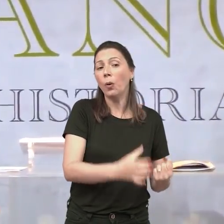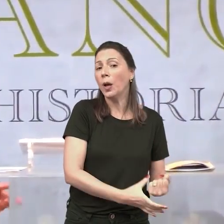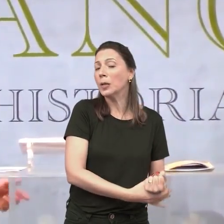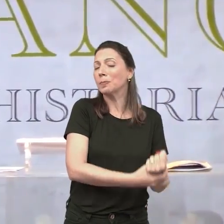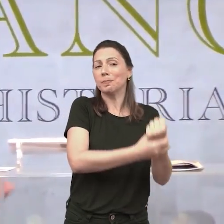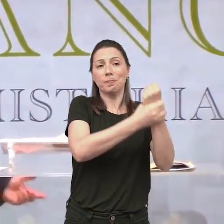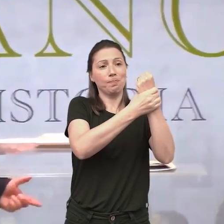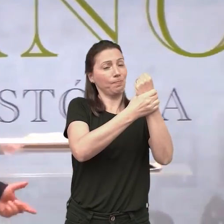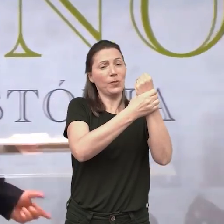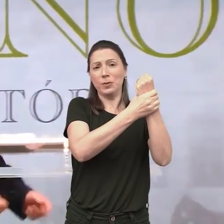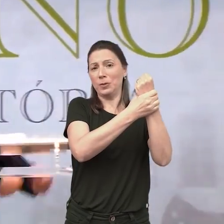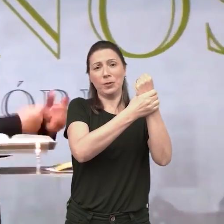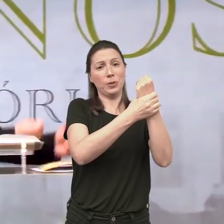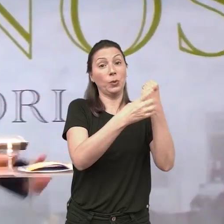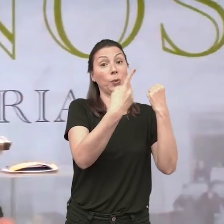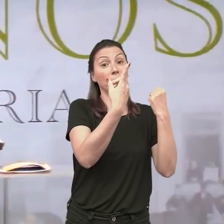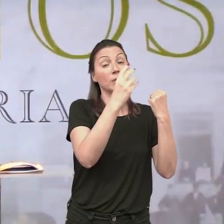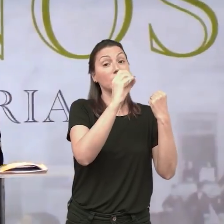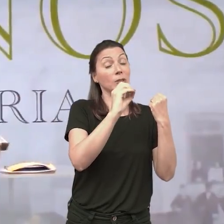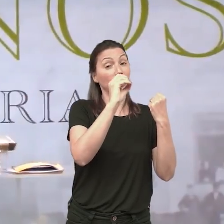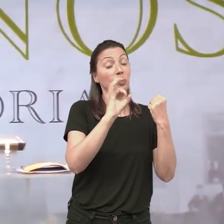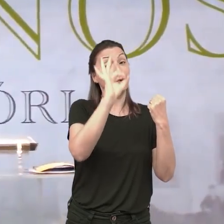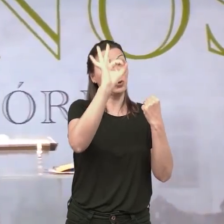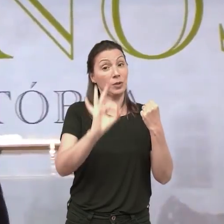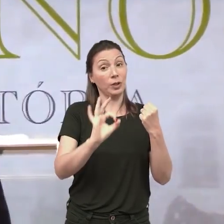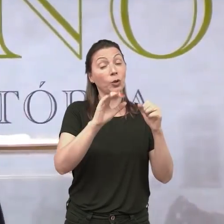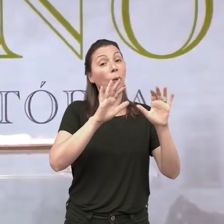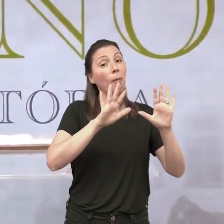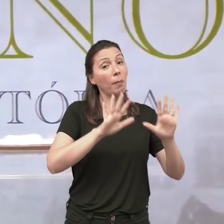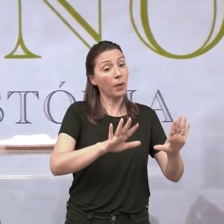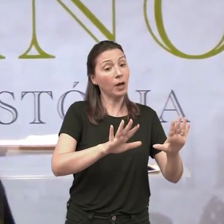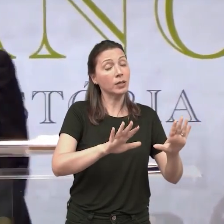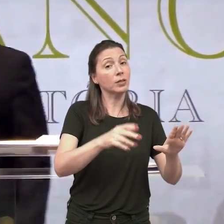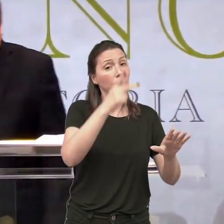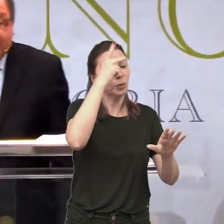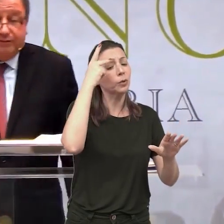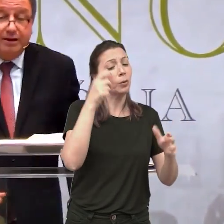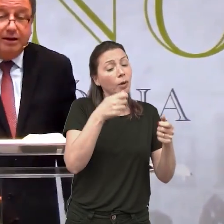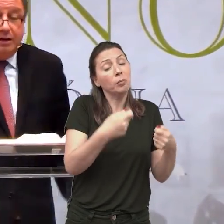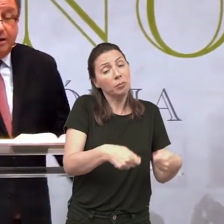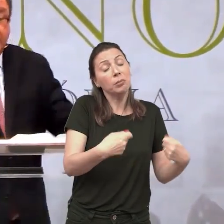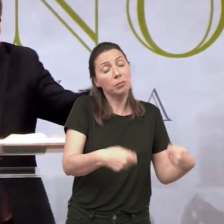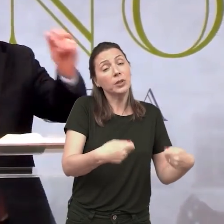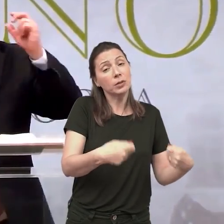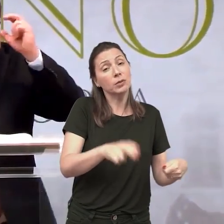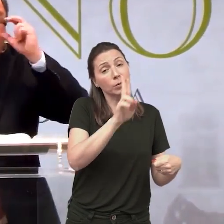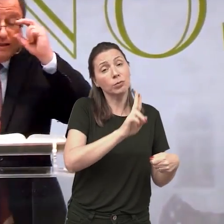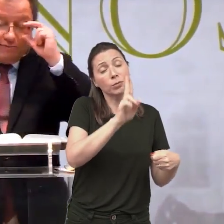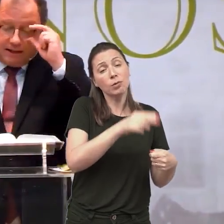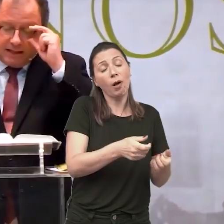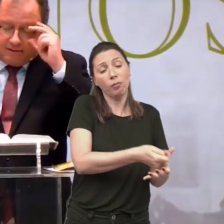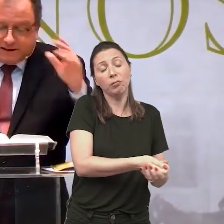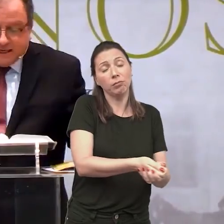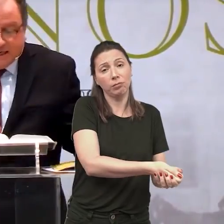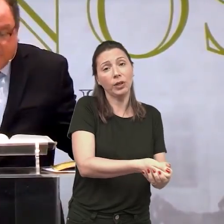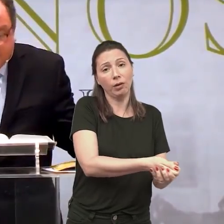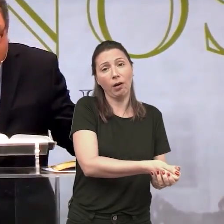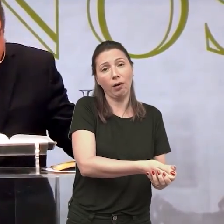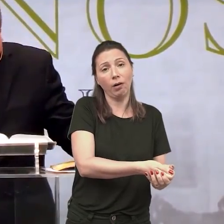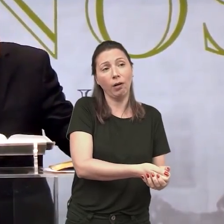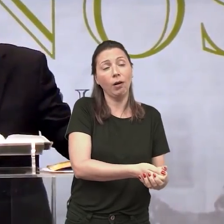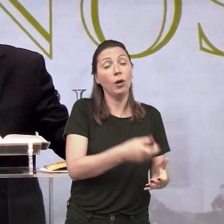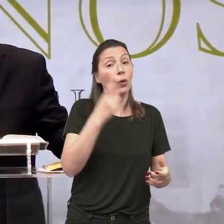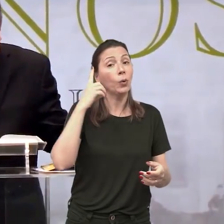porque aquela bengala não vai lhe dar segurança total, mas naquele momento, para dar aquele espaço, serve. O que Deus está dizendo aqui é que você